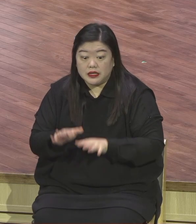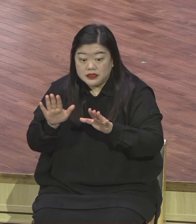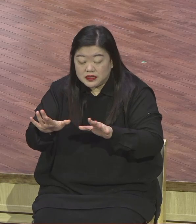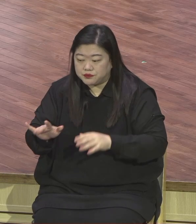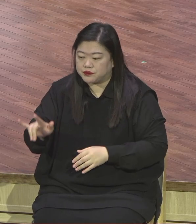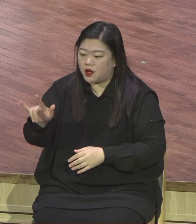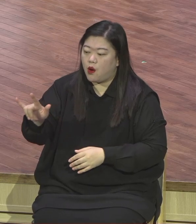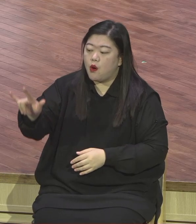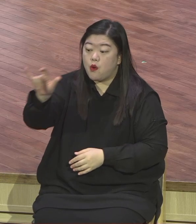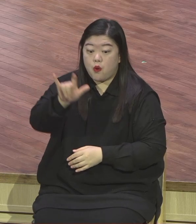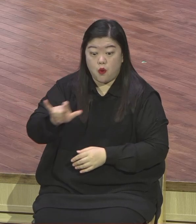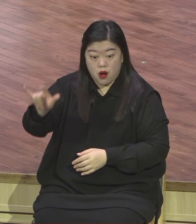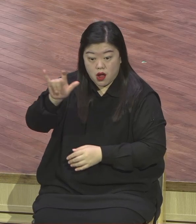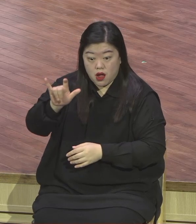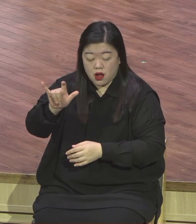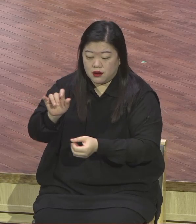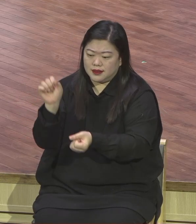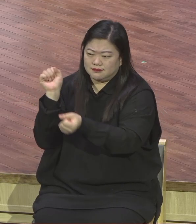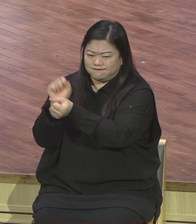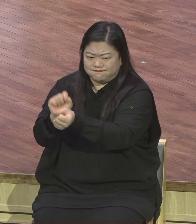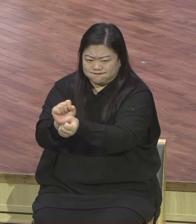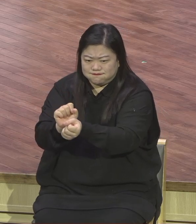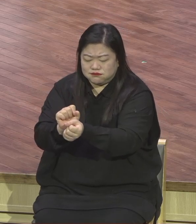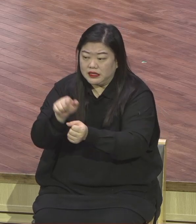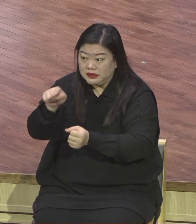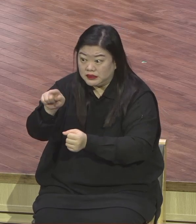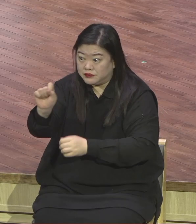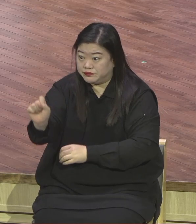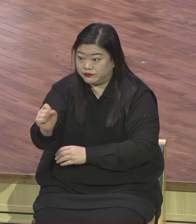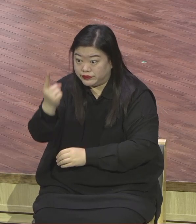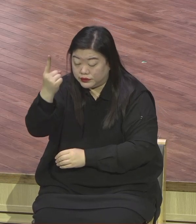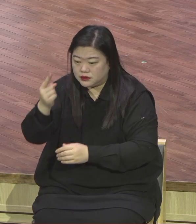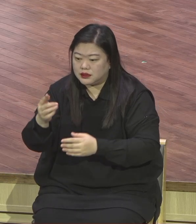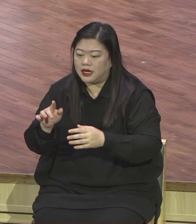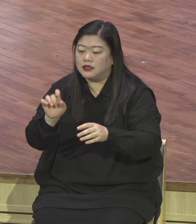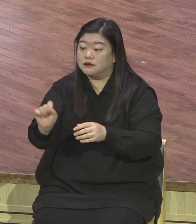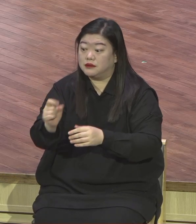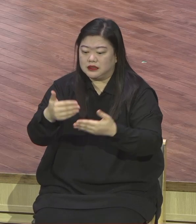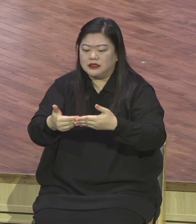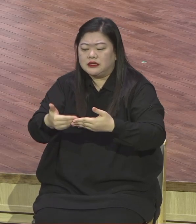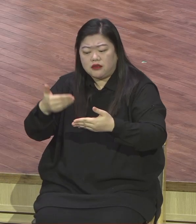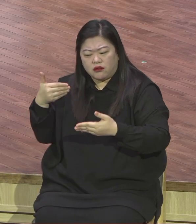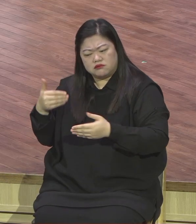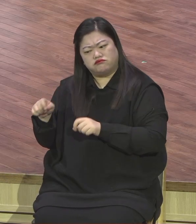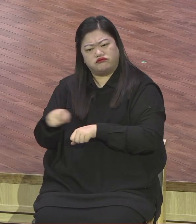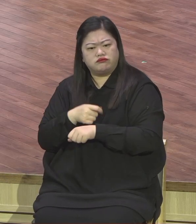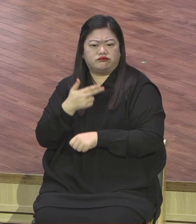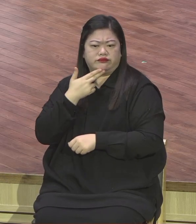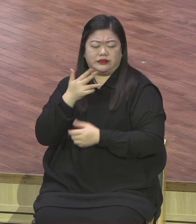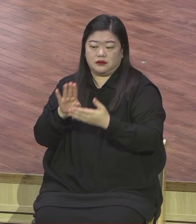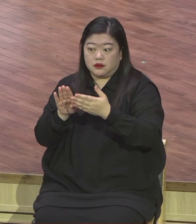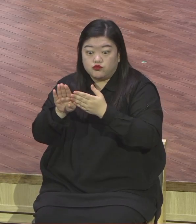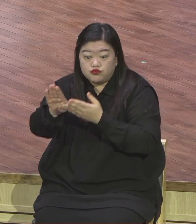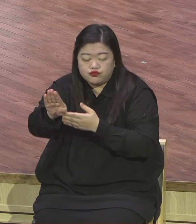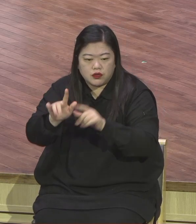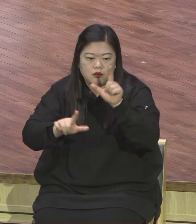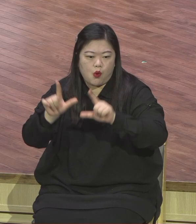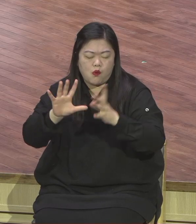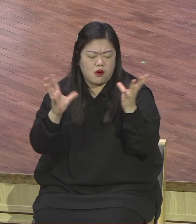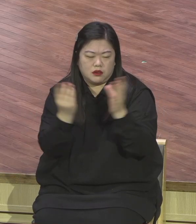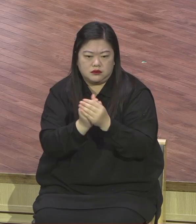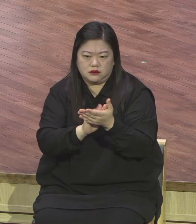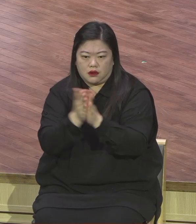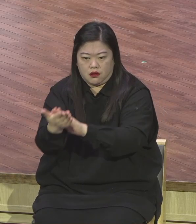각종 직분을 감당하는 그 부분들이 그렇게 이전과는 많이 달랐습니다. 뭐 아무것도 할 수가 없어요.